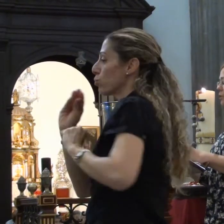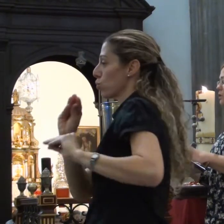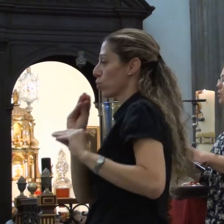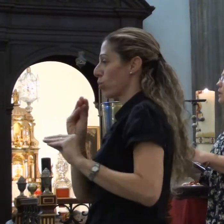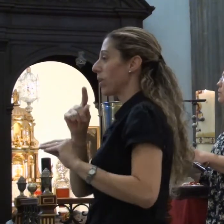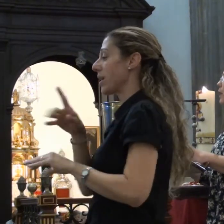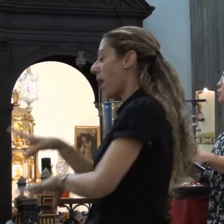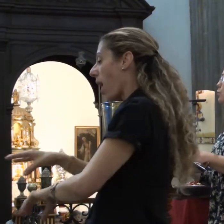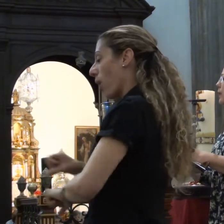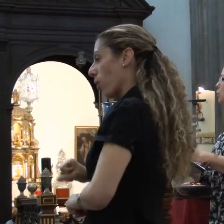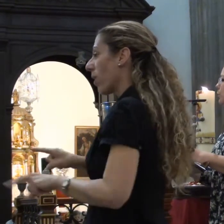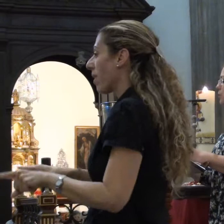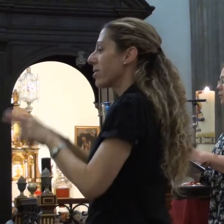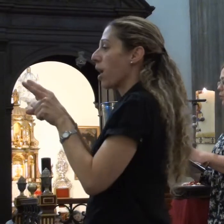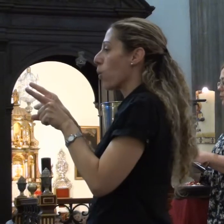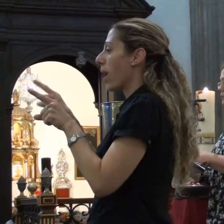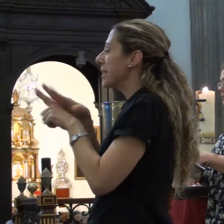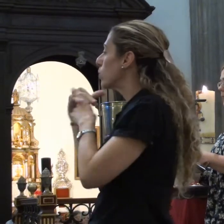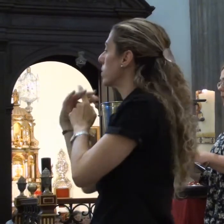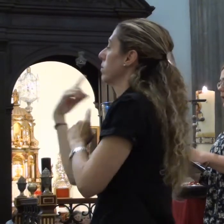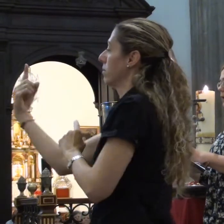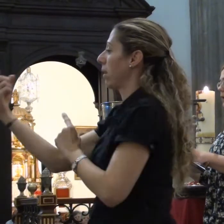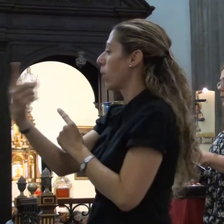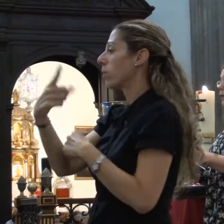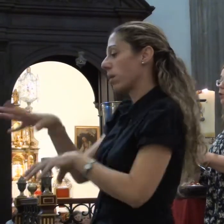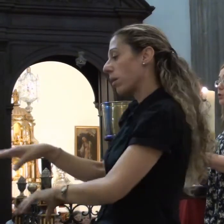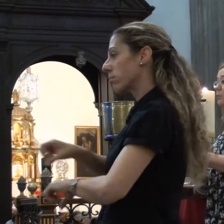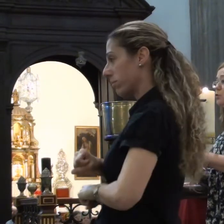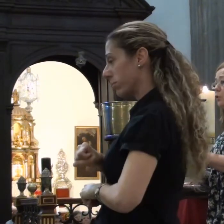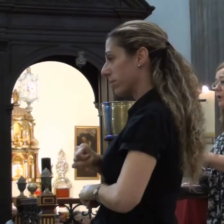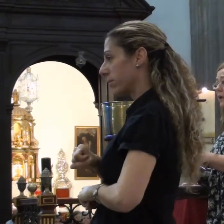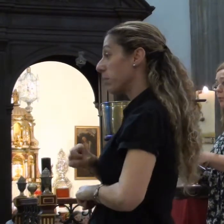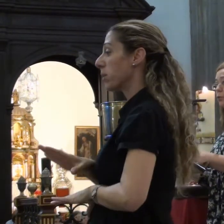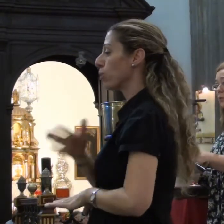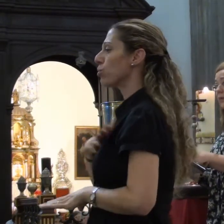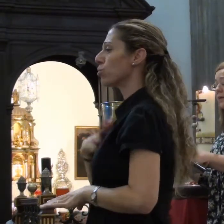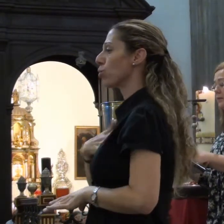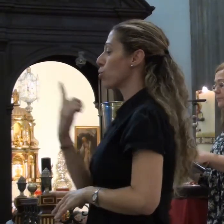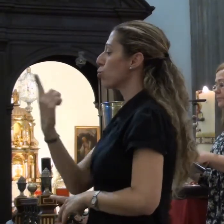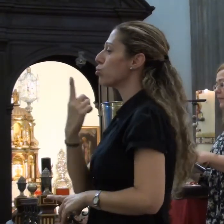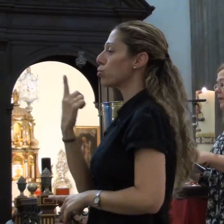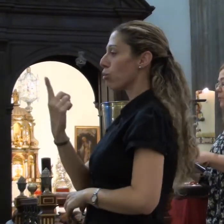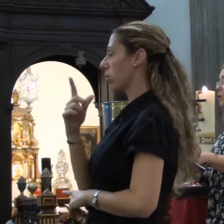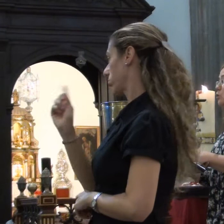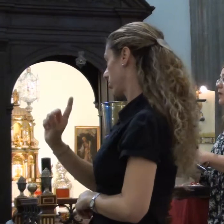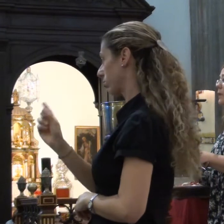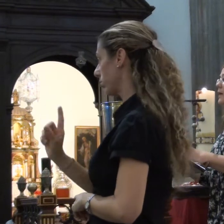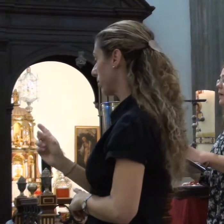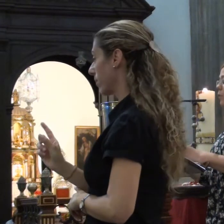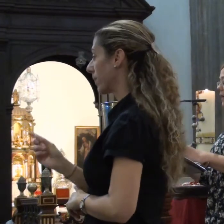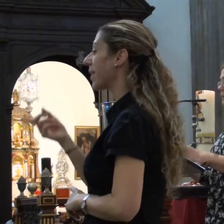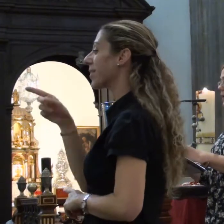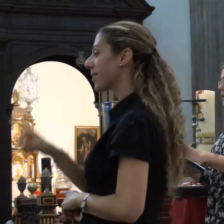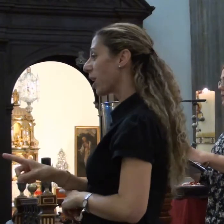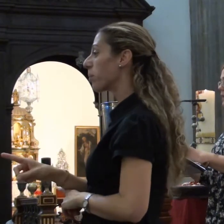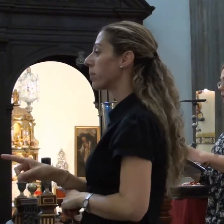Sin condiciones Bajo su manto protector pero no estamos solos en el mundo verdad por eso también